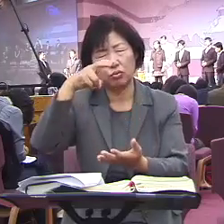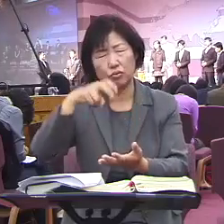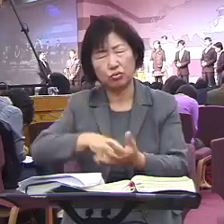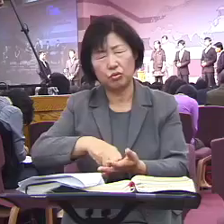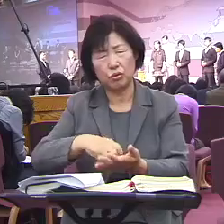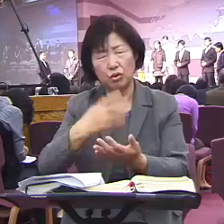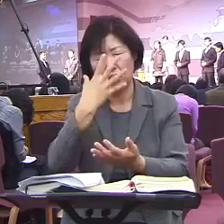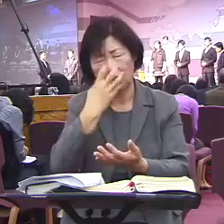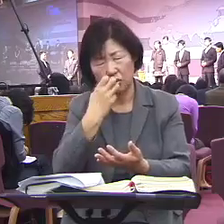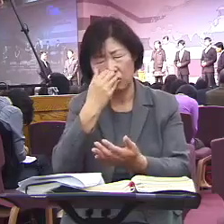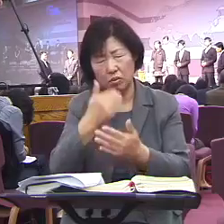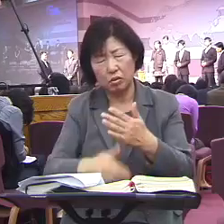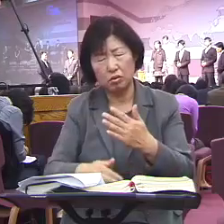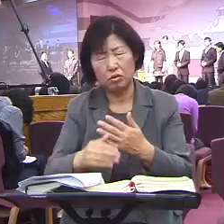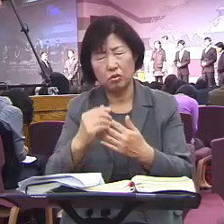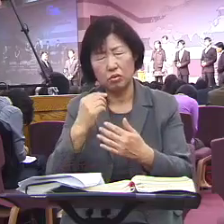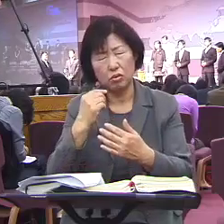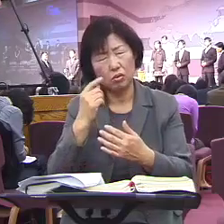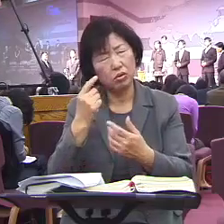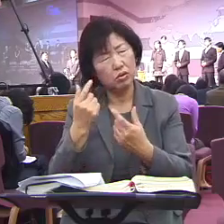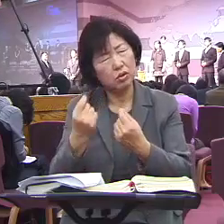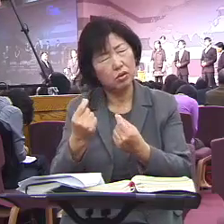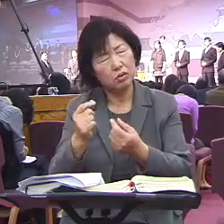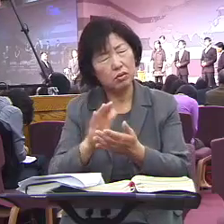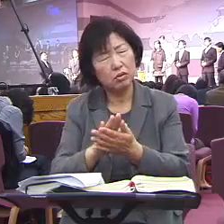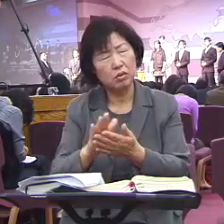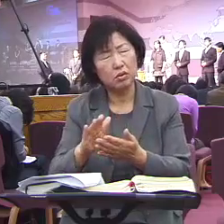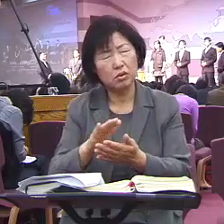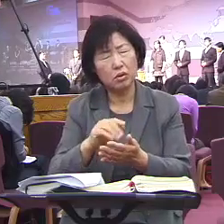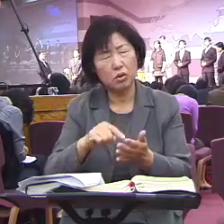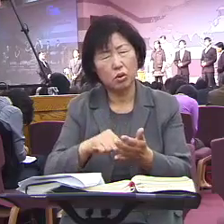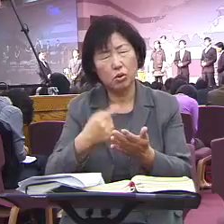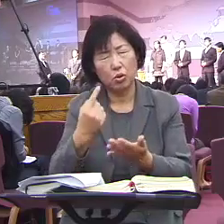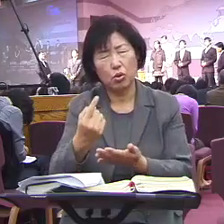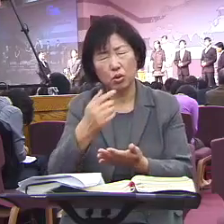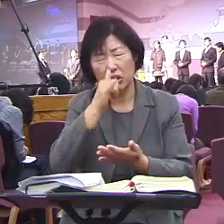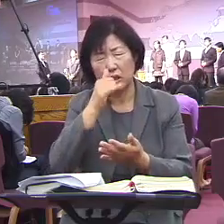것 같습니다. 하나님, 그러나 우리가 홀로 있는 게 아니라